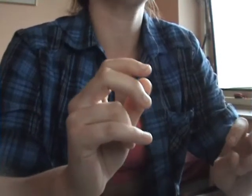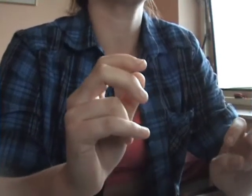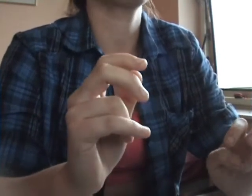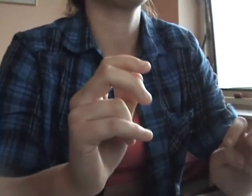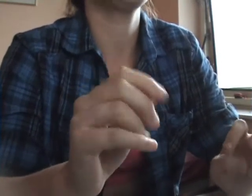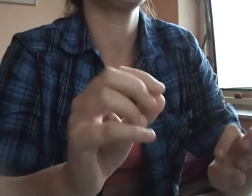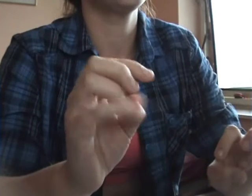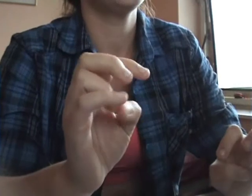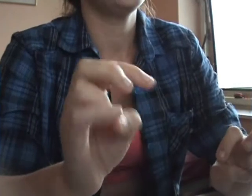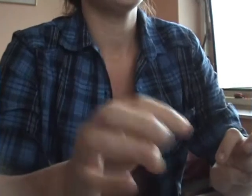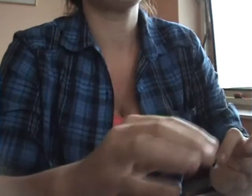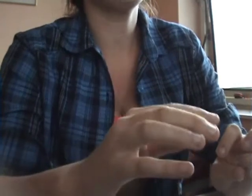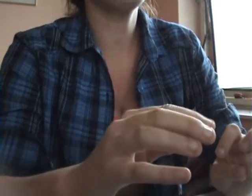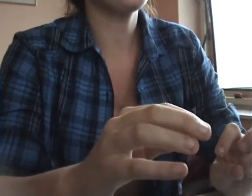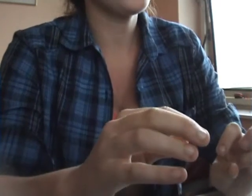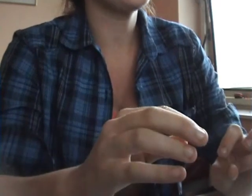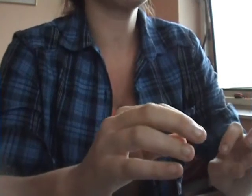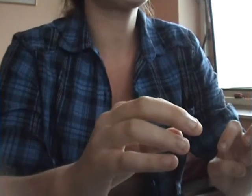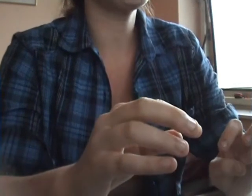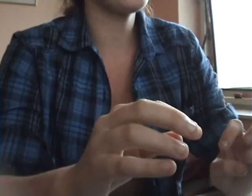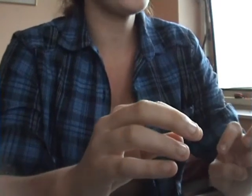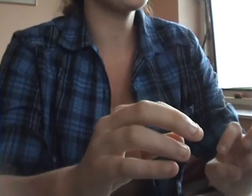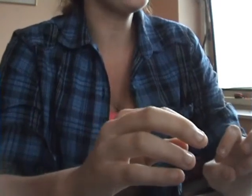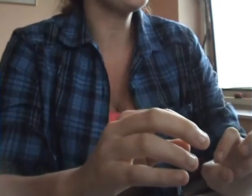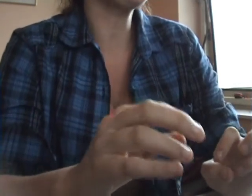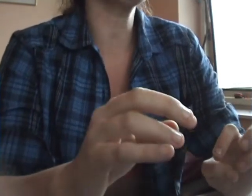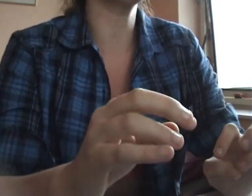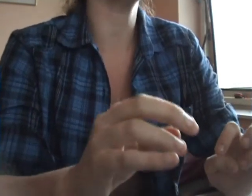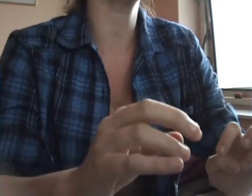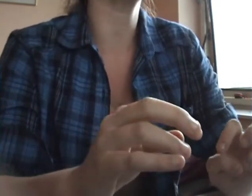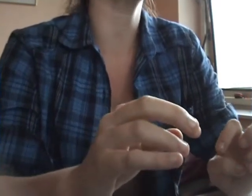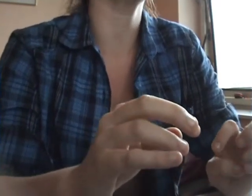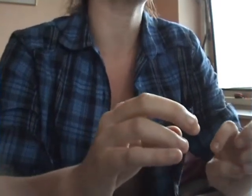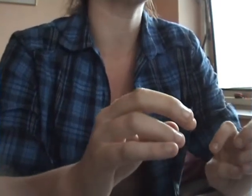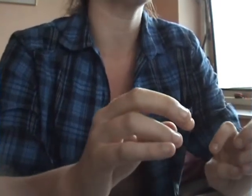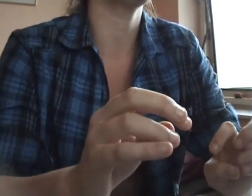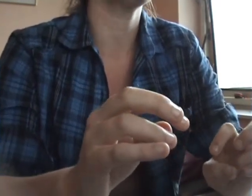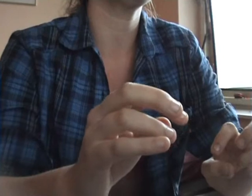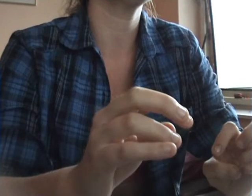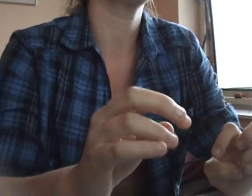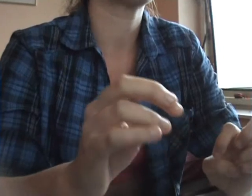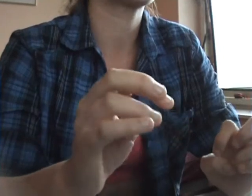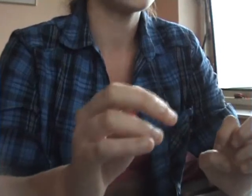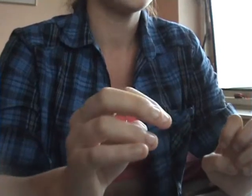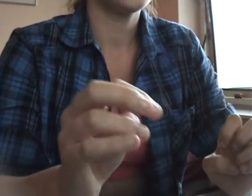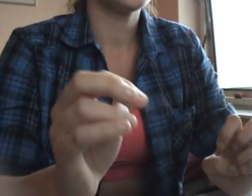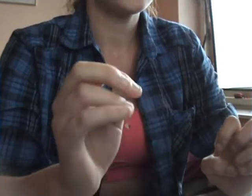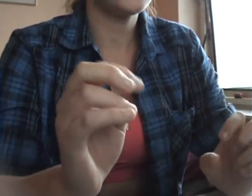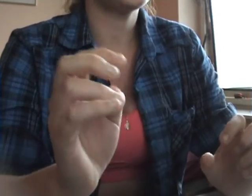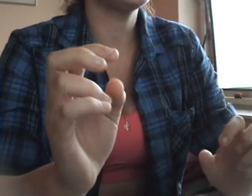V tom válku čo má kolíše Keď